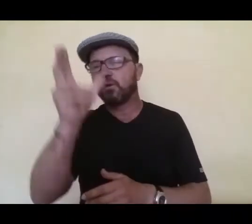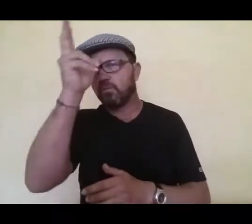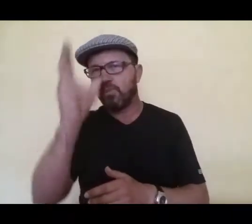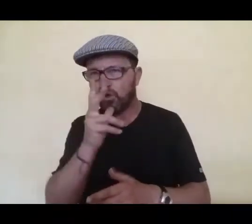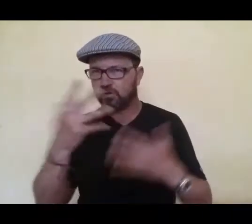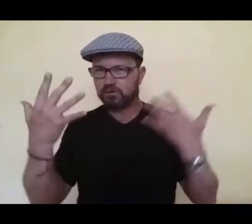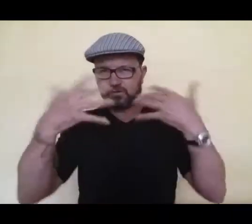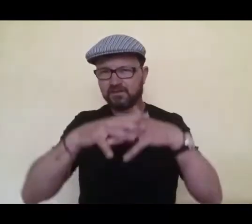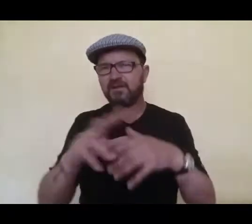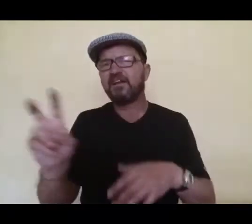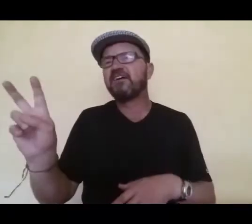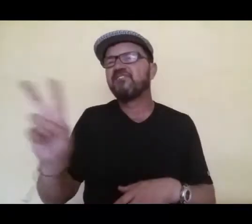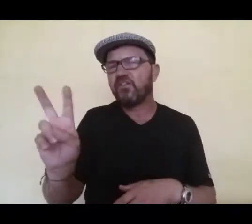Bayern. Nunca se había visto hasta ahora.